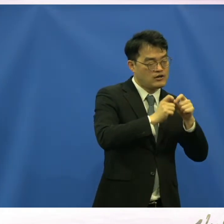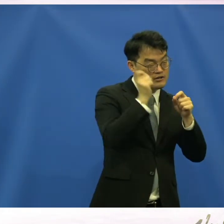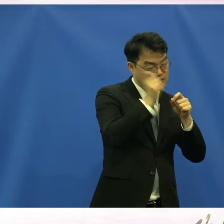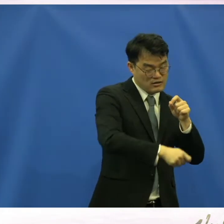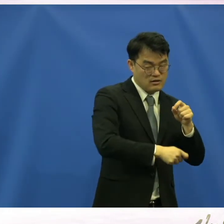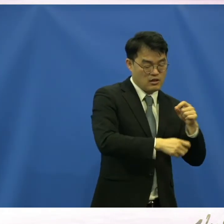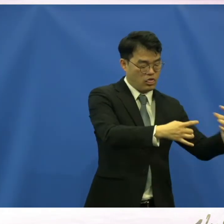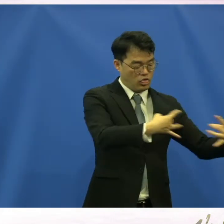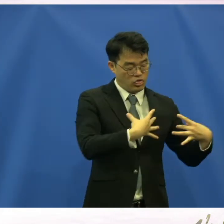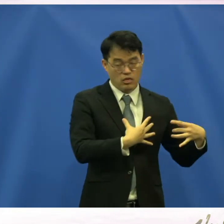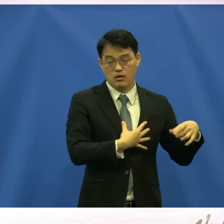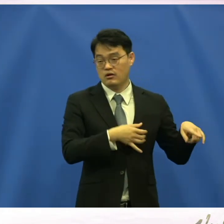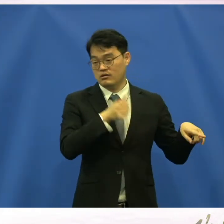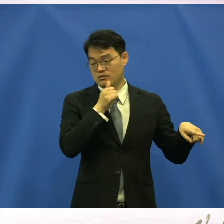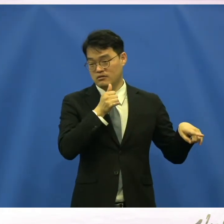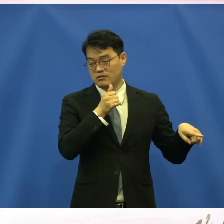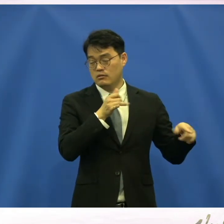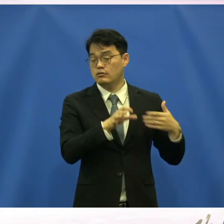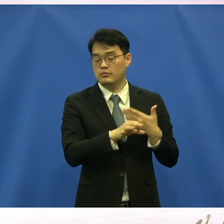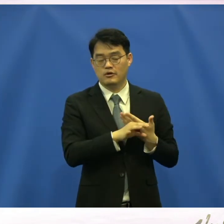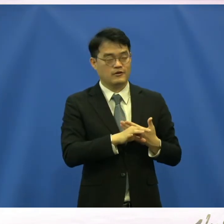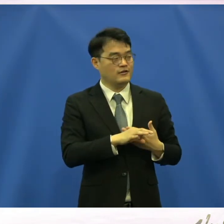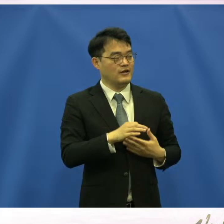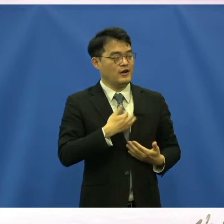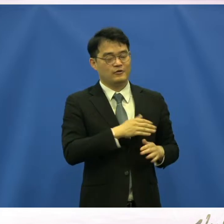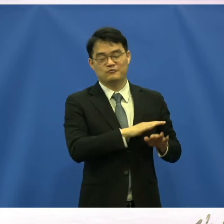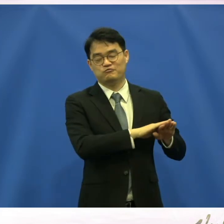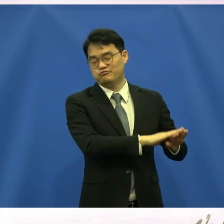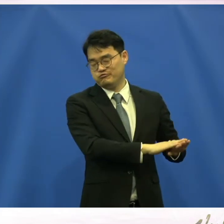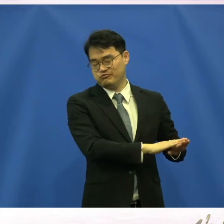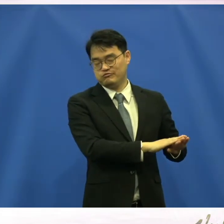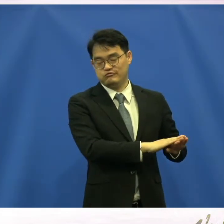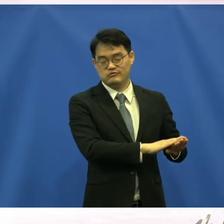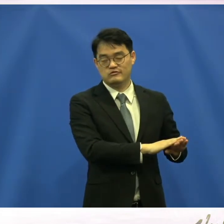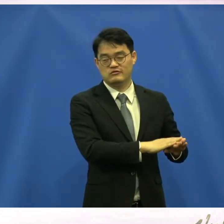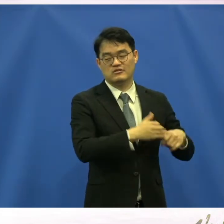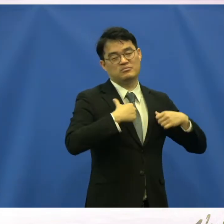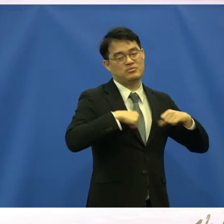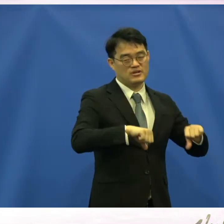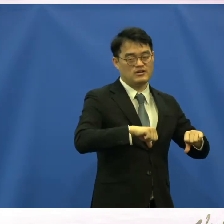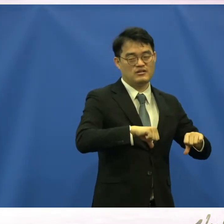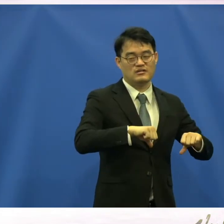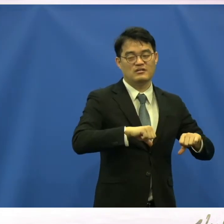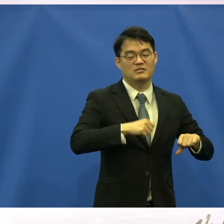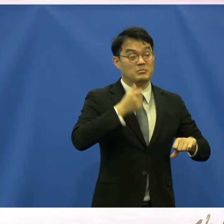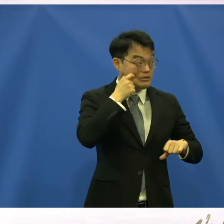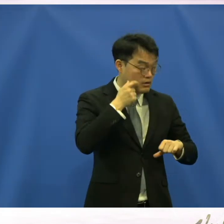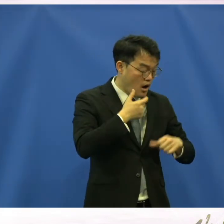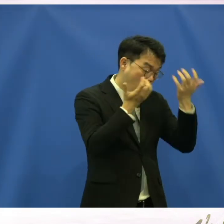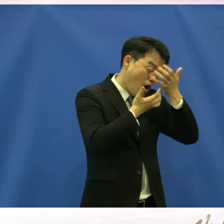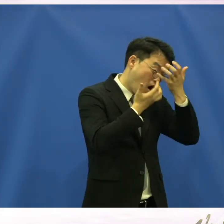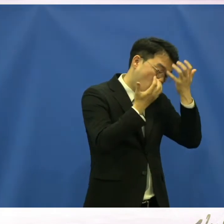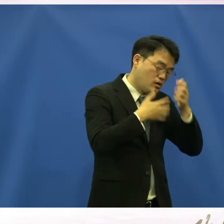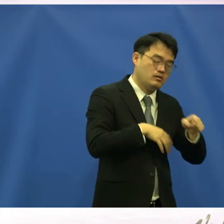자, 어떻게 하면 자기 부인의 삶을 살 수 있는가? 하나님의 말씀에 대한 믿음이 우리에게 필요합니다.